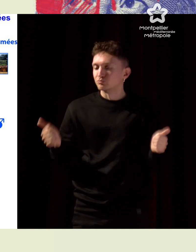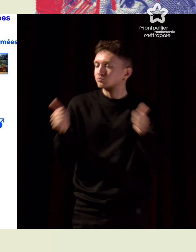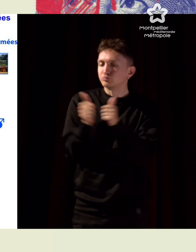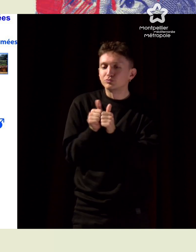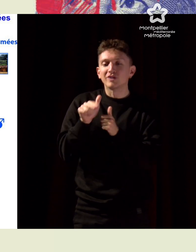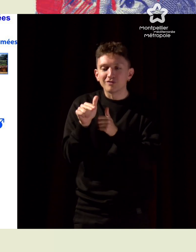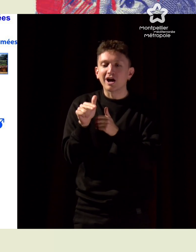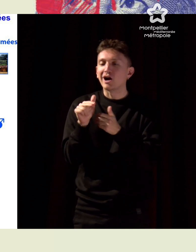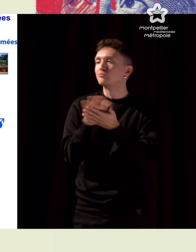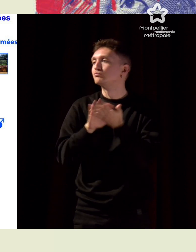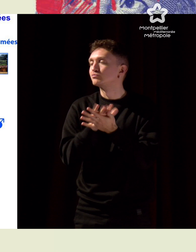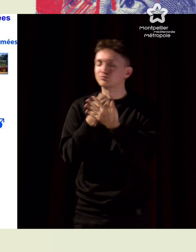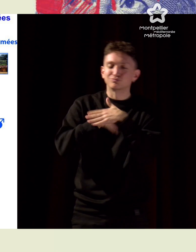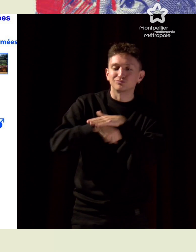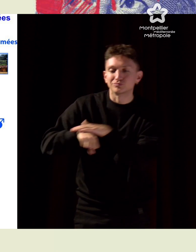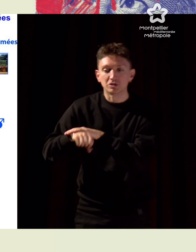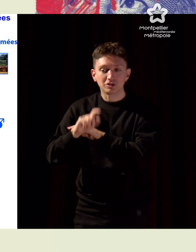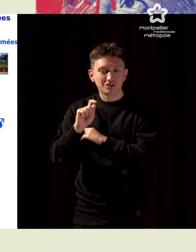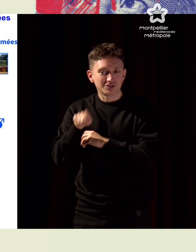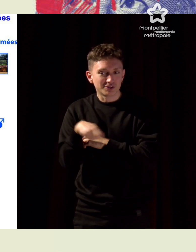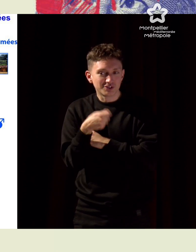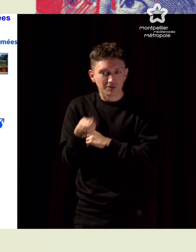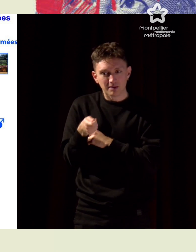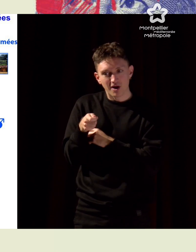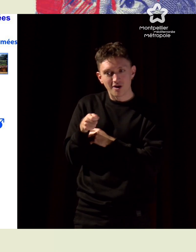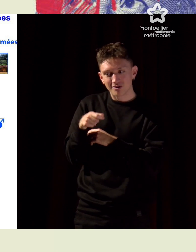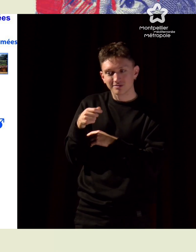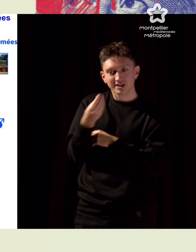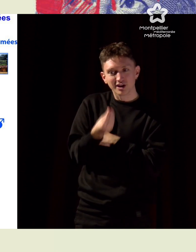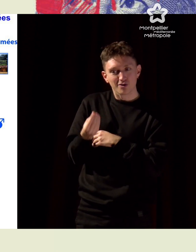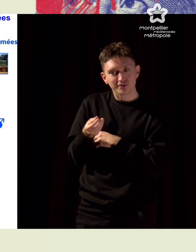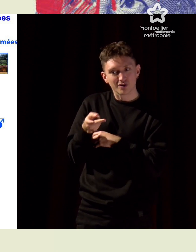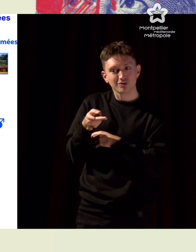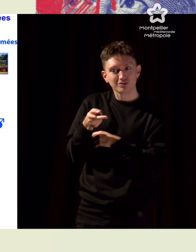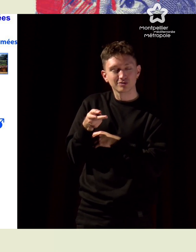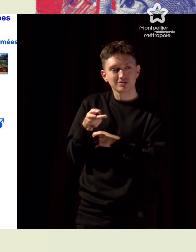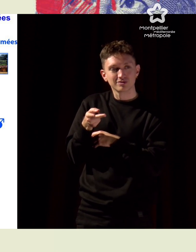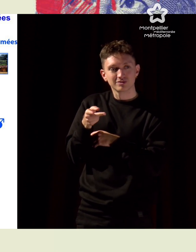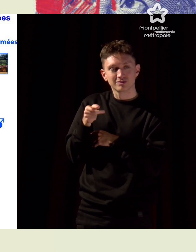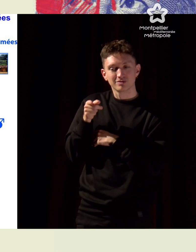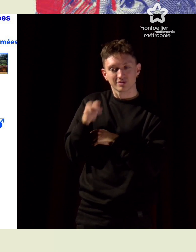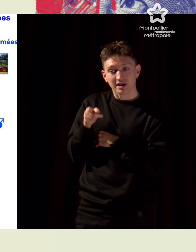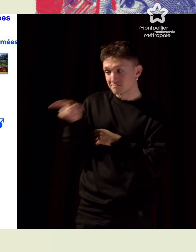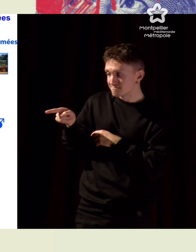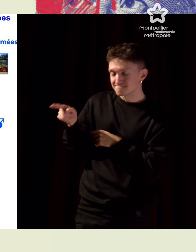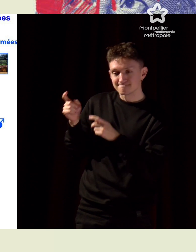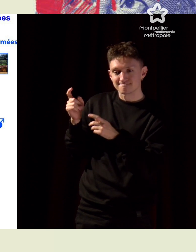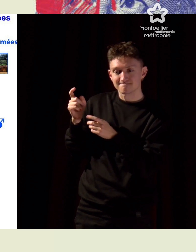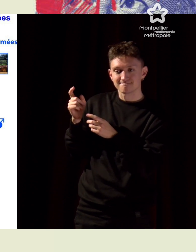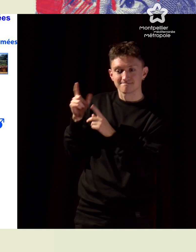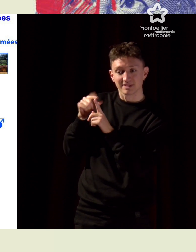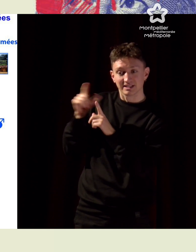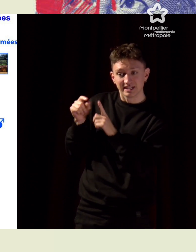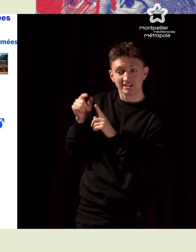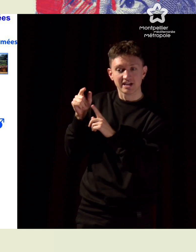Normalement, les gènes, ça devrait être les gènes pygmées qui vont vers les gènes des agriculteurs. Ok, là, j'ai représenté en couleur les gènes. En rouge, c'est